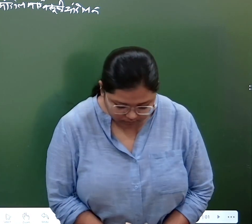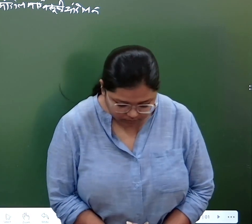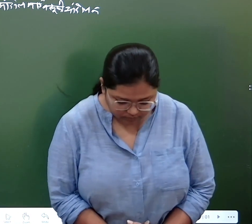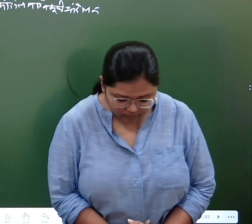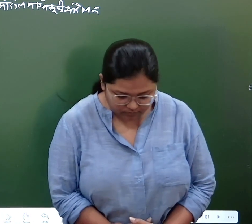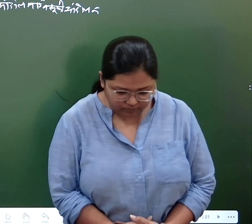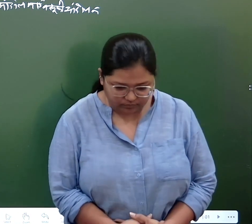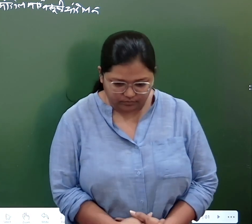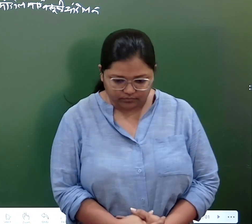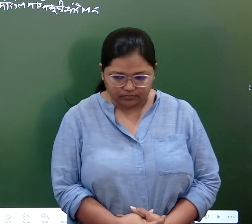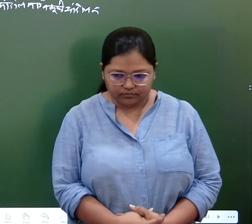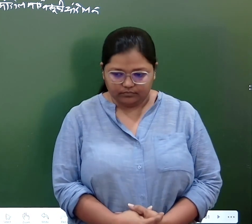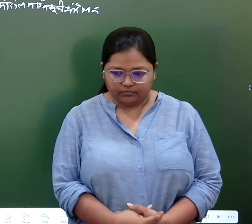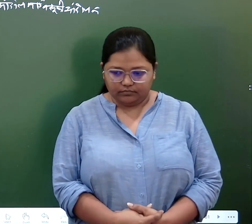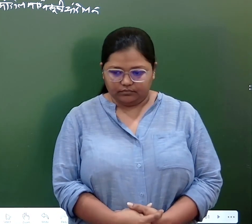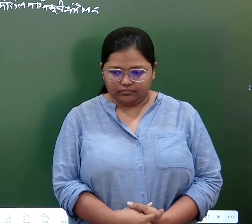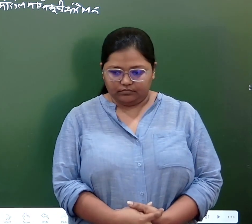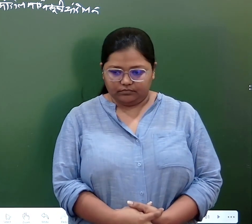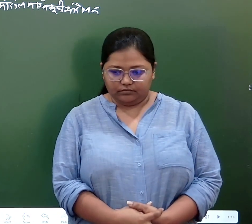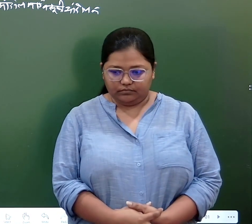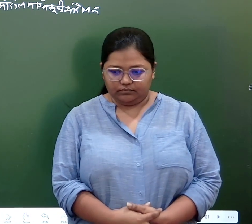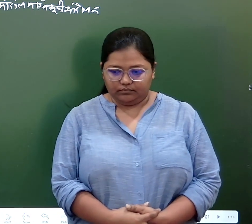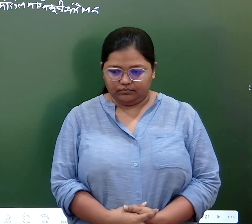हुई, ठीक है।